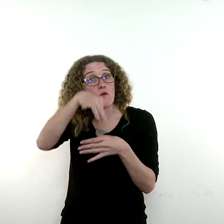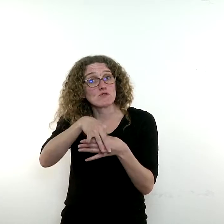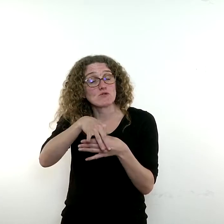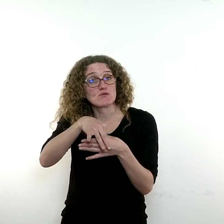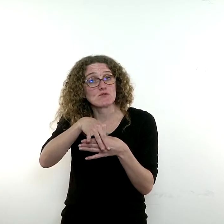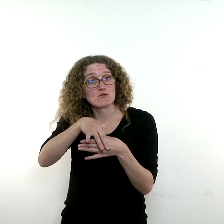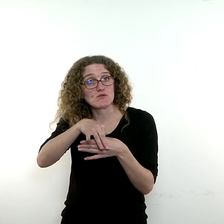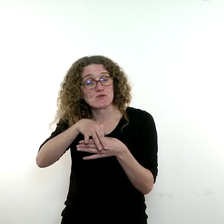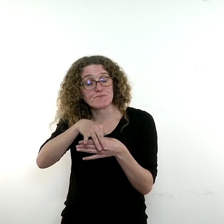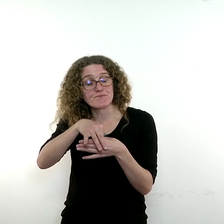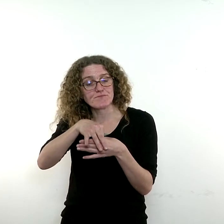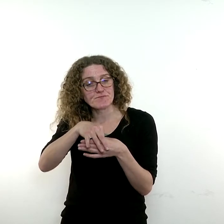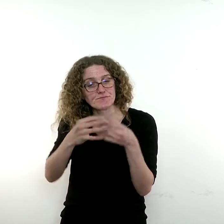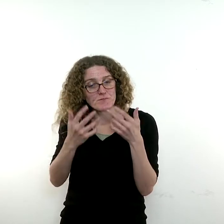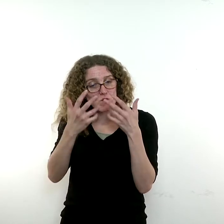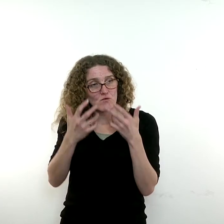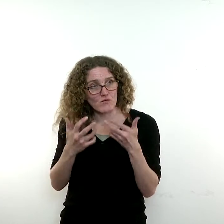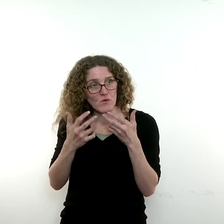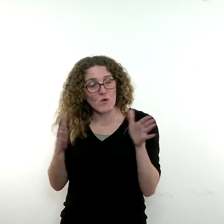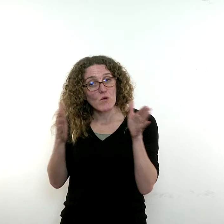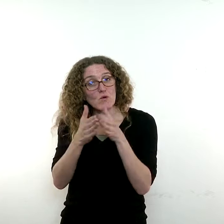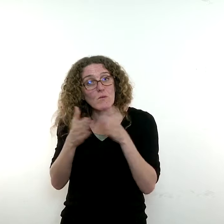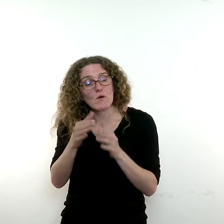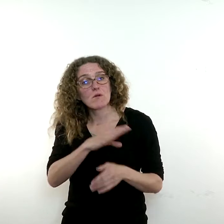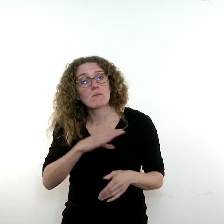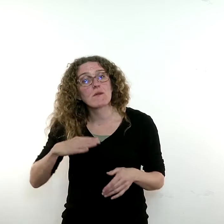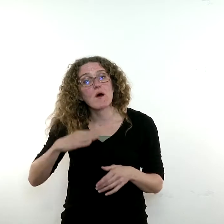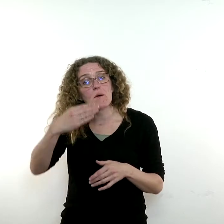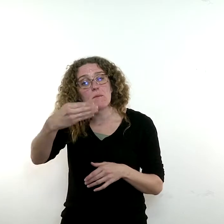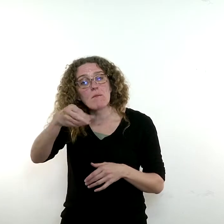je souhaiterais demander à Madame Chantal Marion